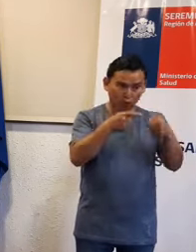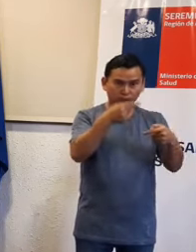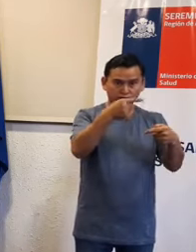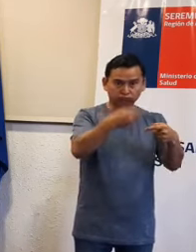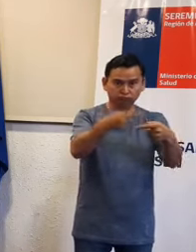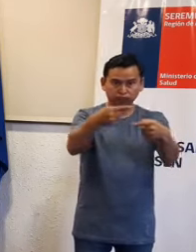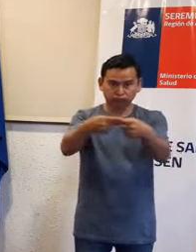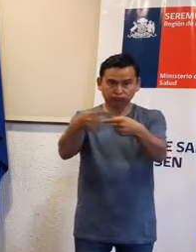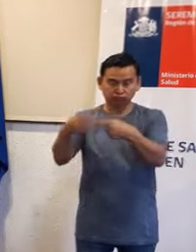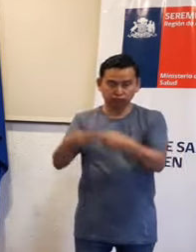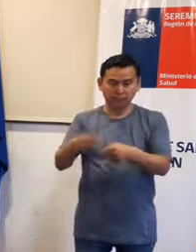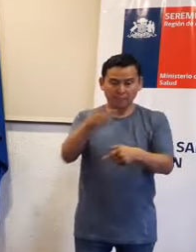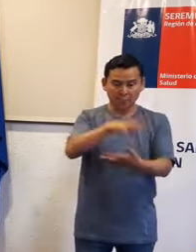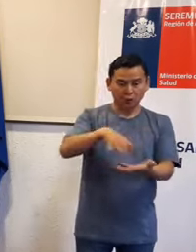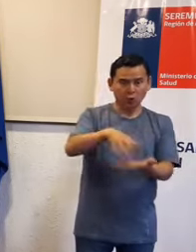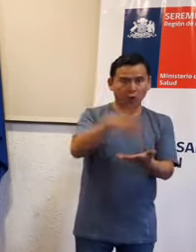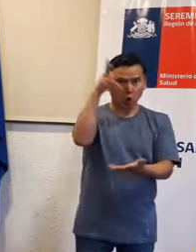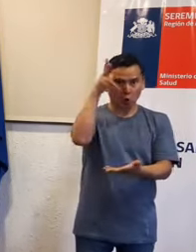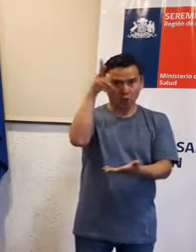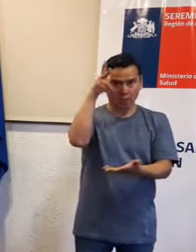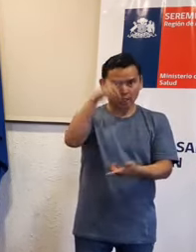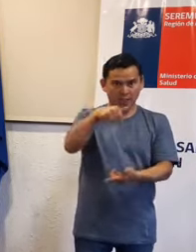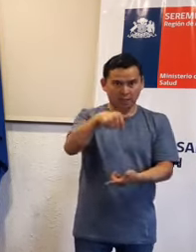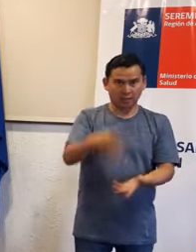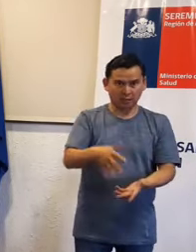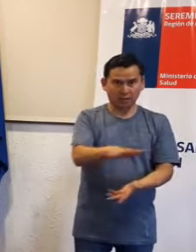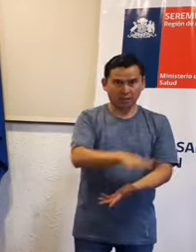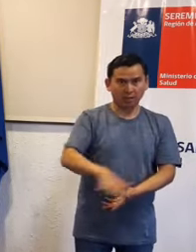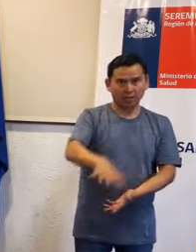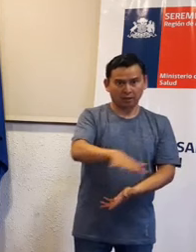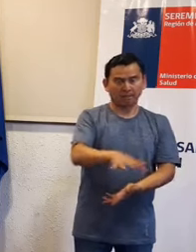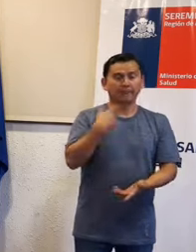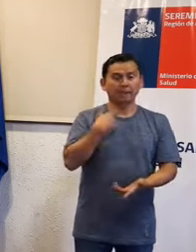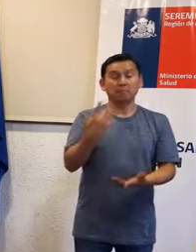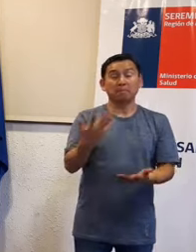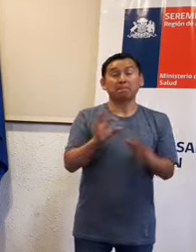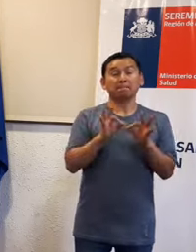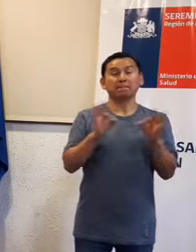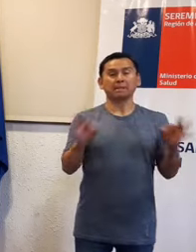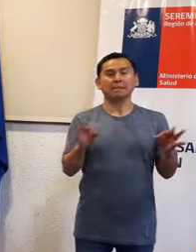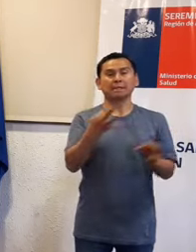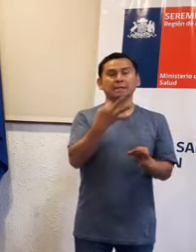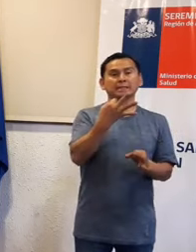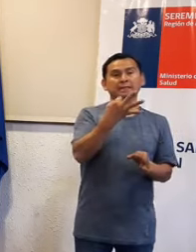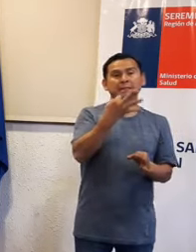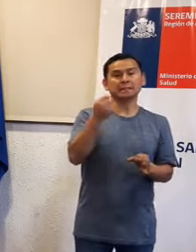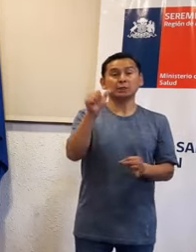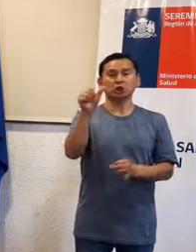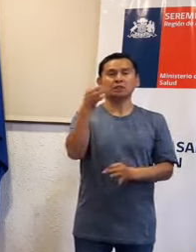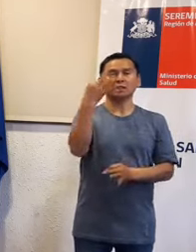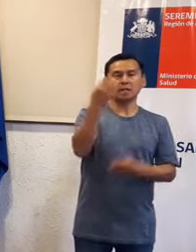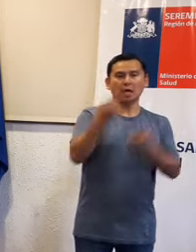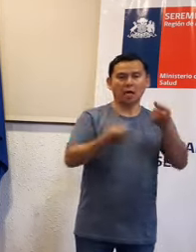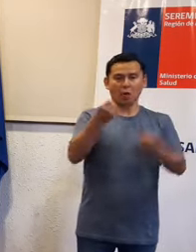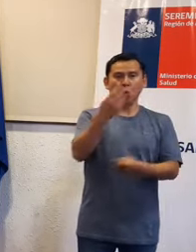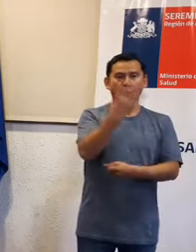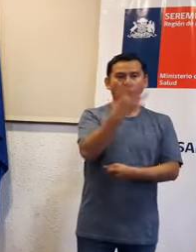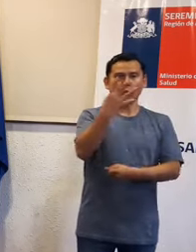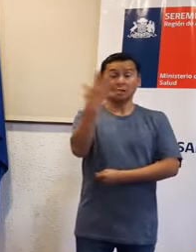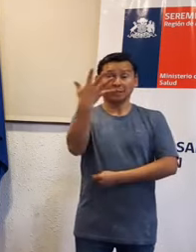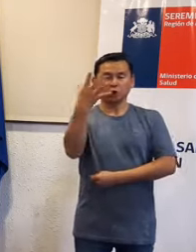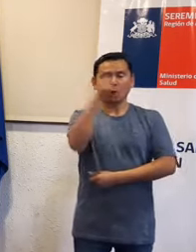la ciudad de Coyhaique que en lo particular fueron 363 vehículos 445